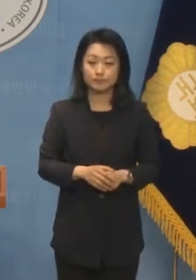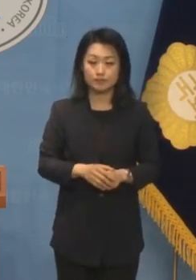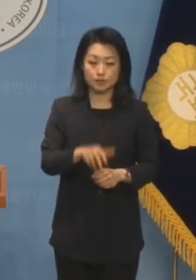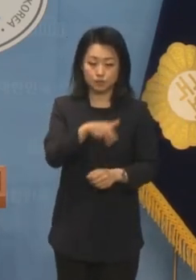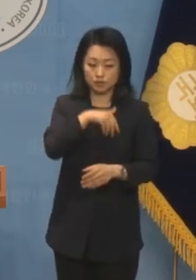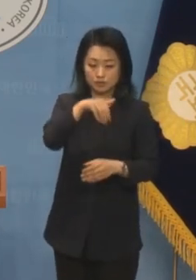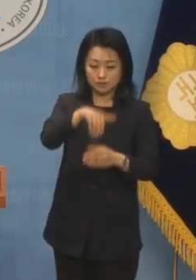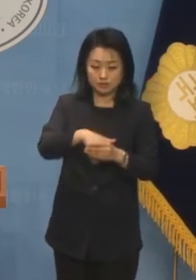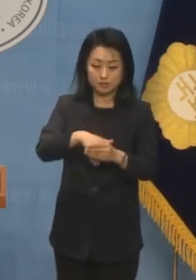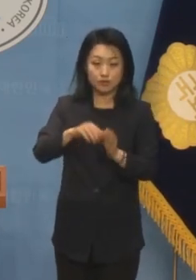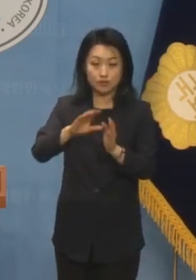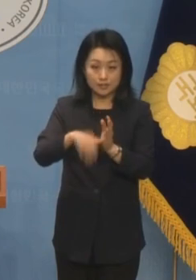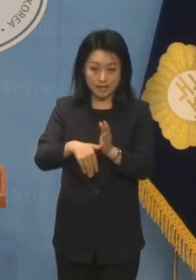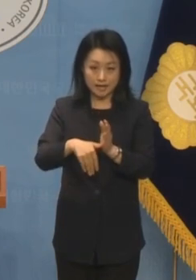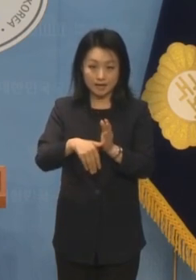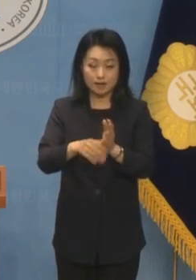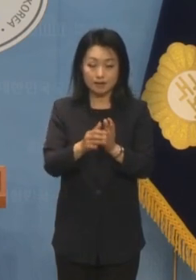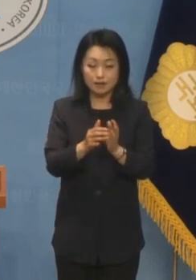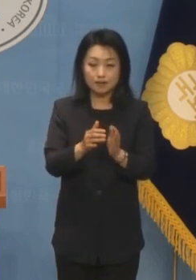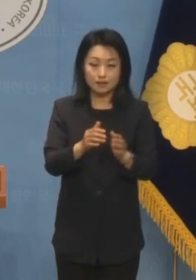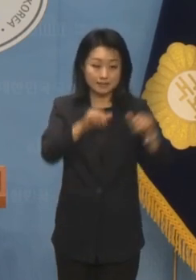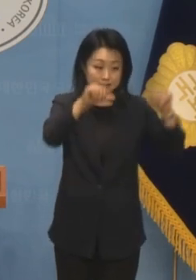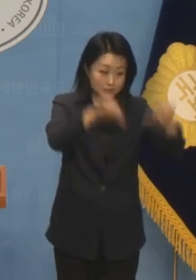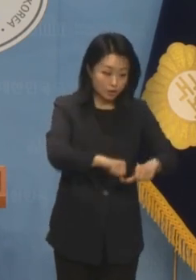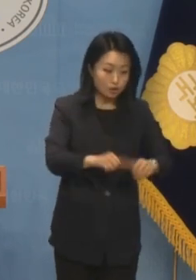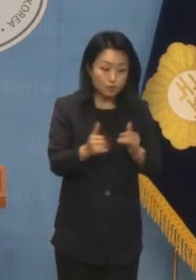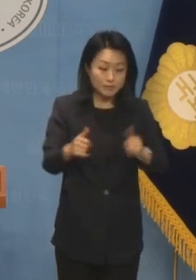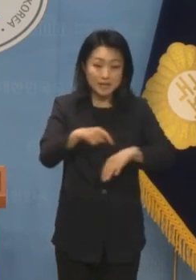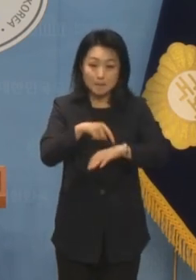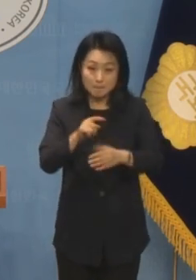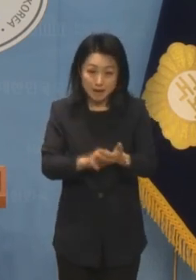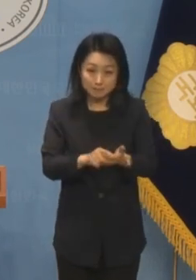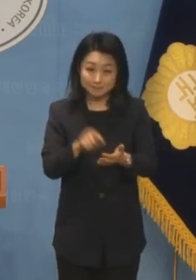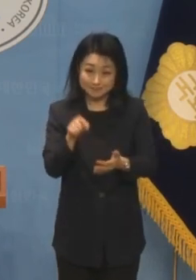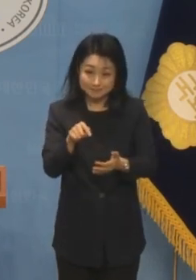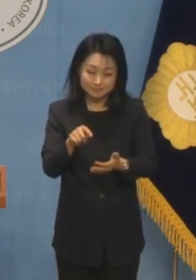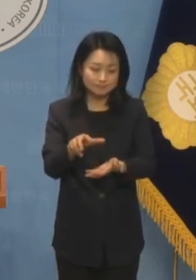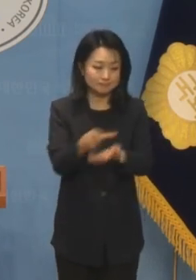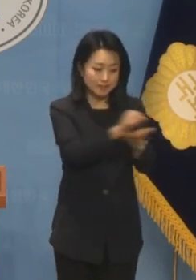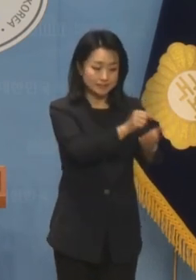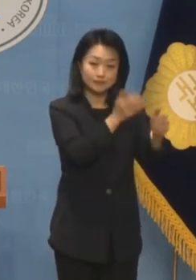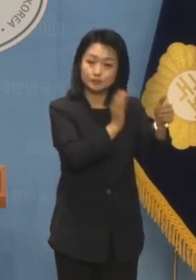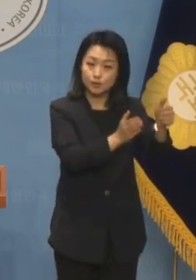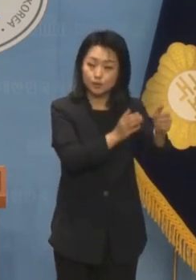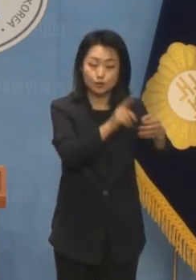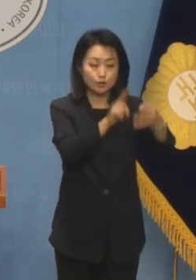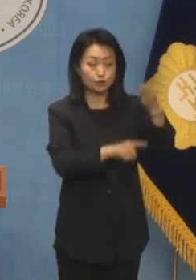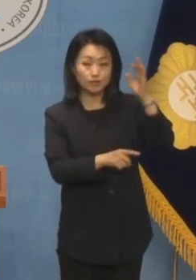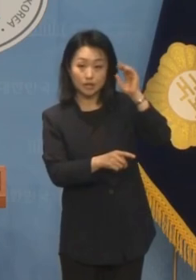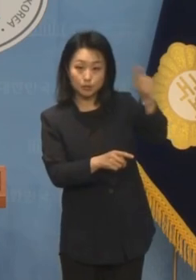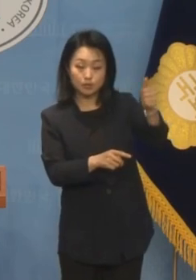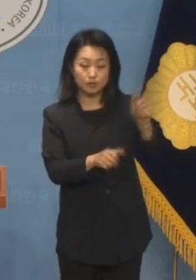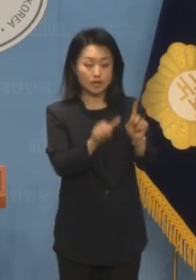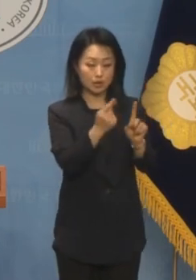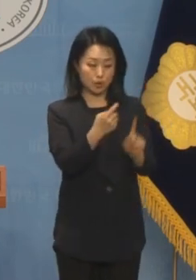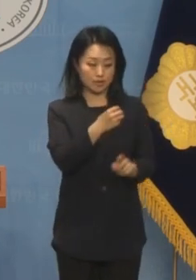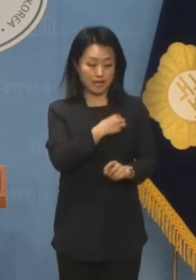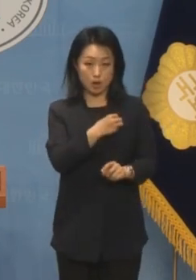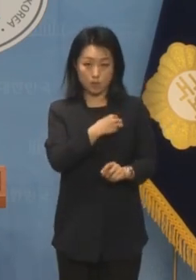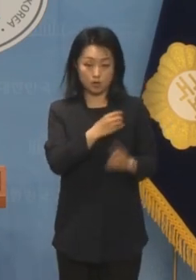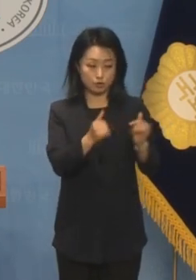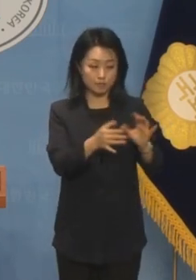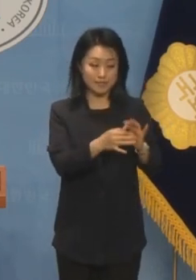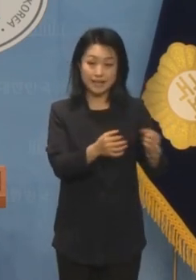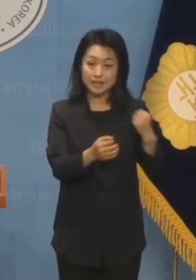확인된 민심에 순응하길 바랍니다. 국민의 명령을 받들길 바랍니다. 윤 대통령이 1호 당원인